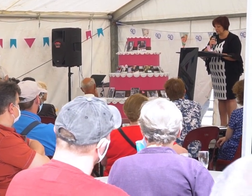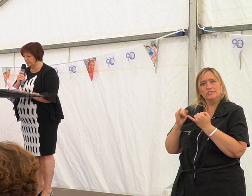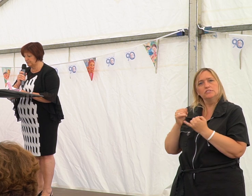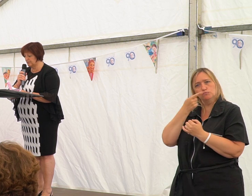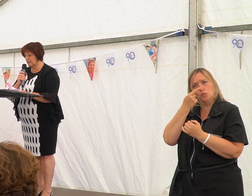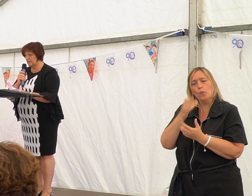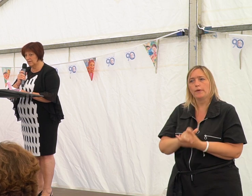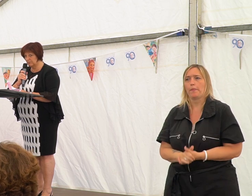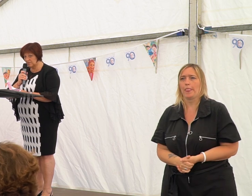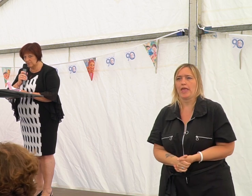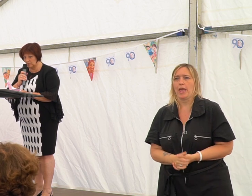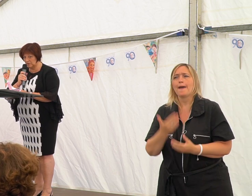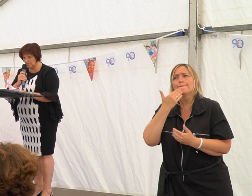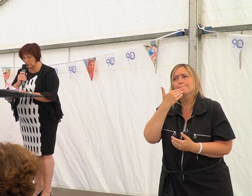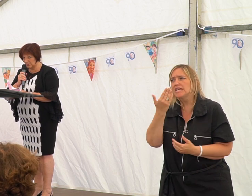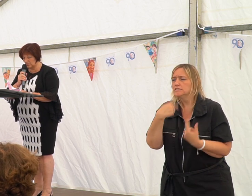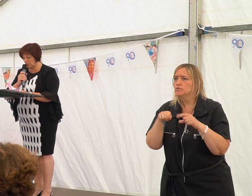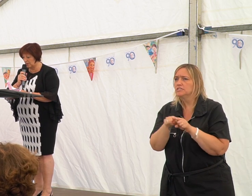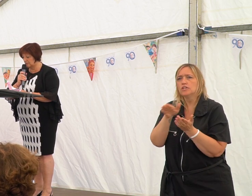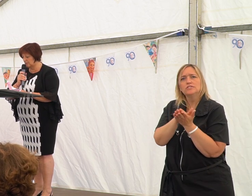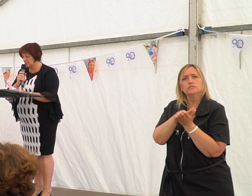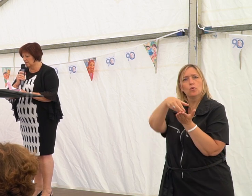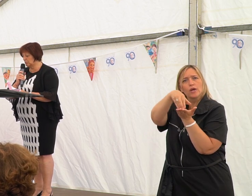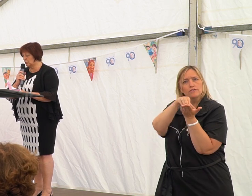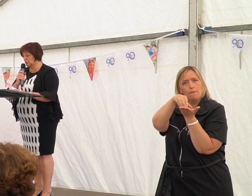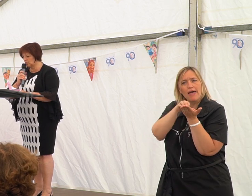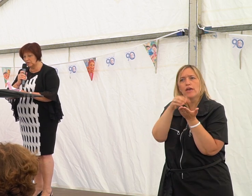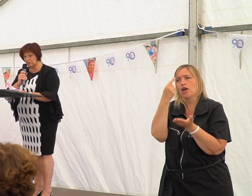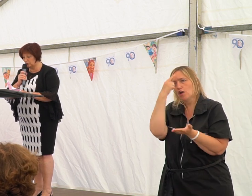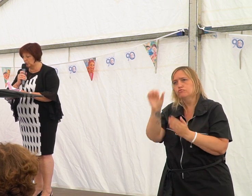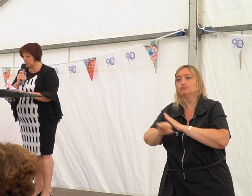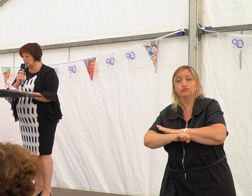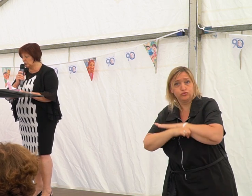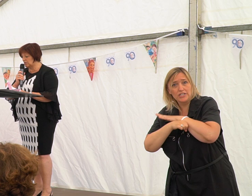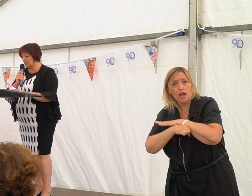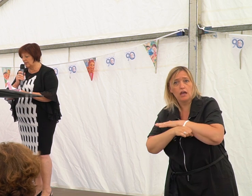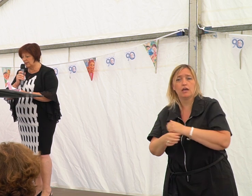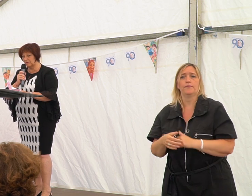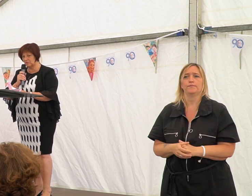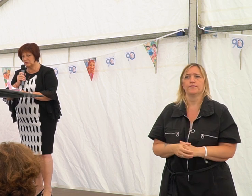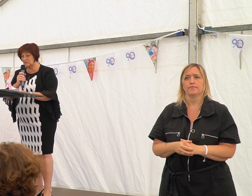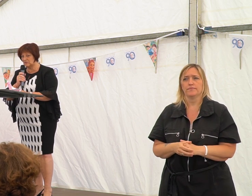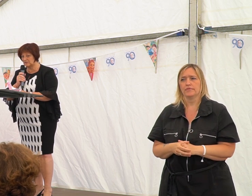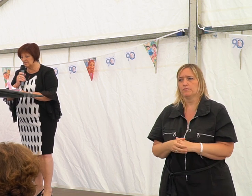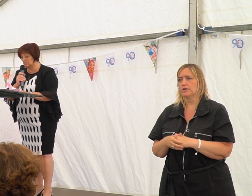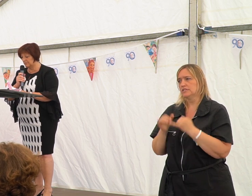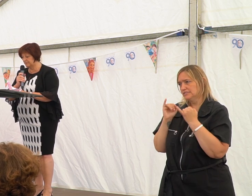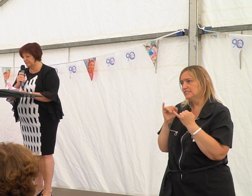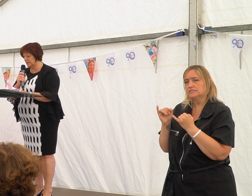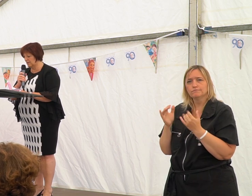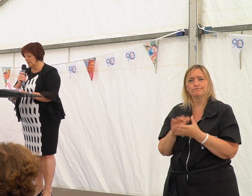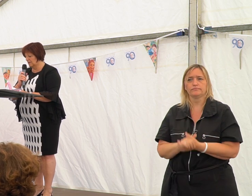entité. Merci aux éditions Casterman pour leur soutien à la présente